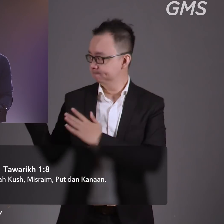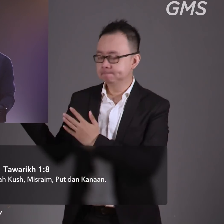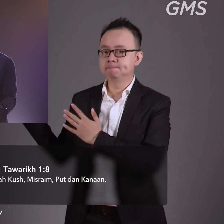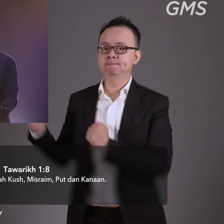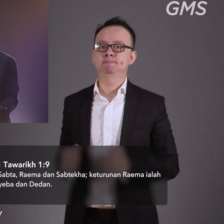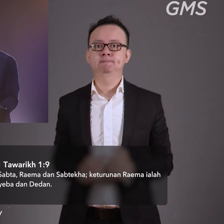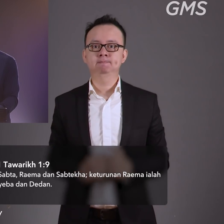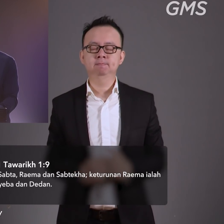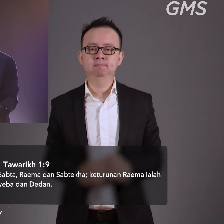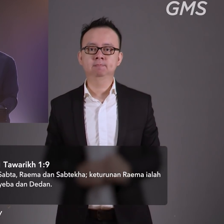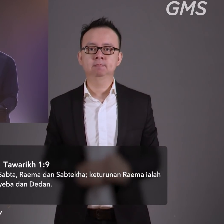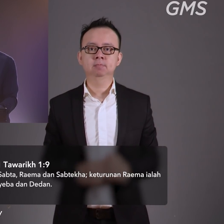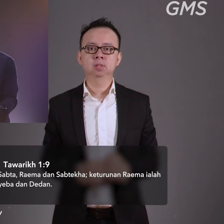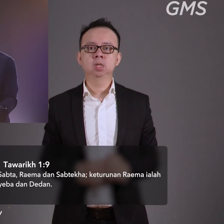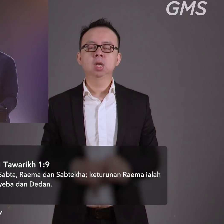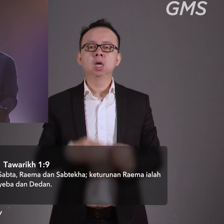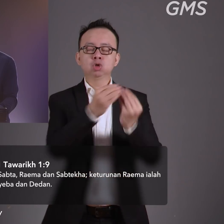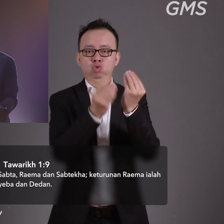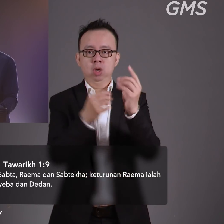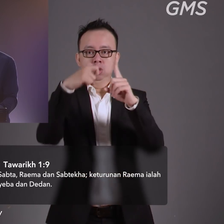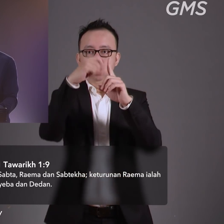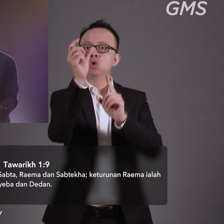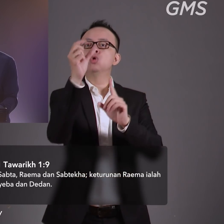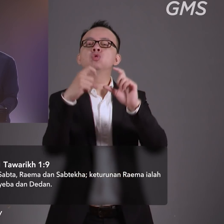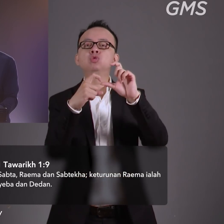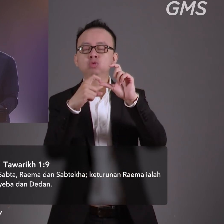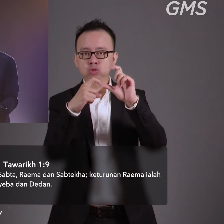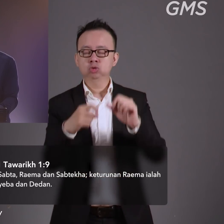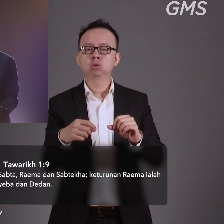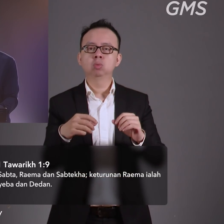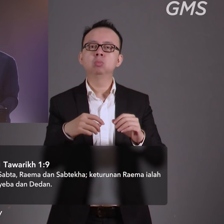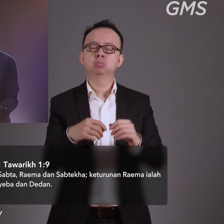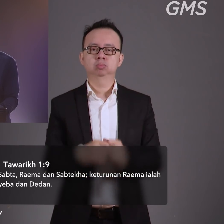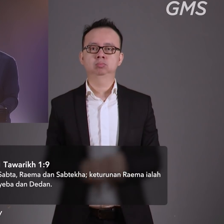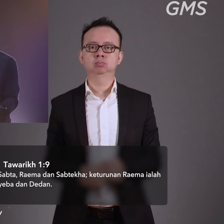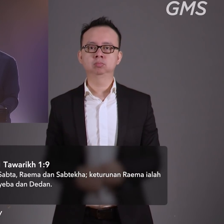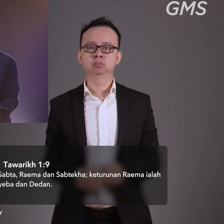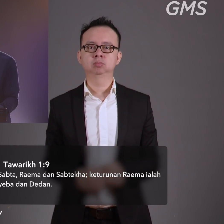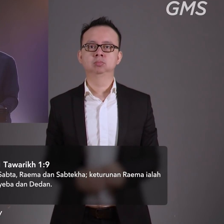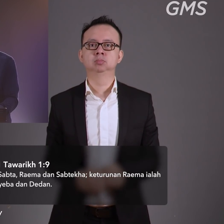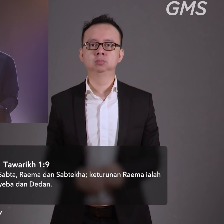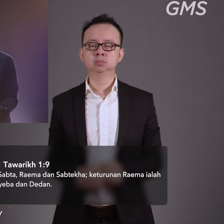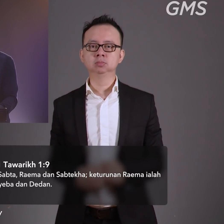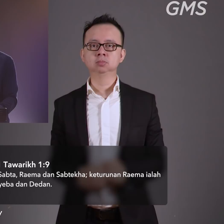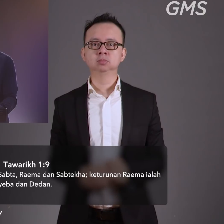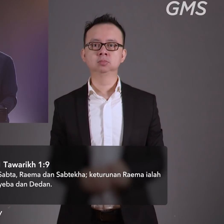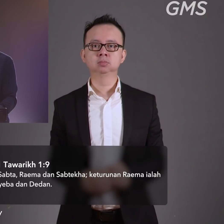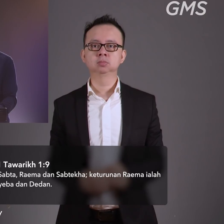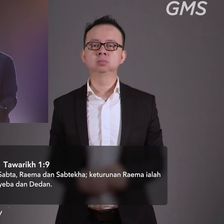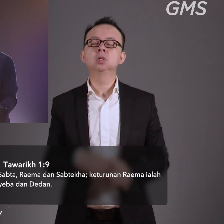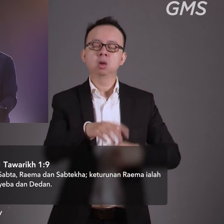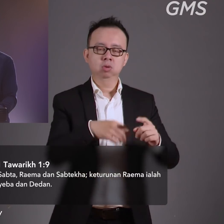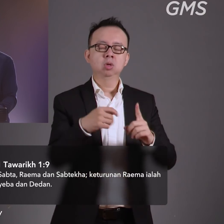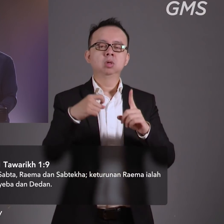Kanaan. Keturunan Kush ialah Seba, Hawila, Sabta, Raema, dan Sabtekah.